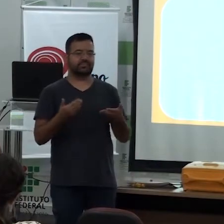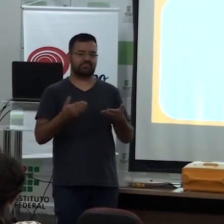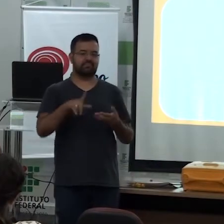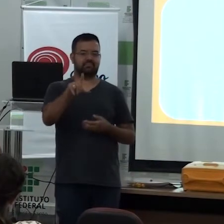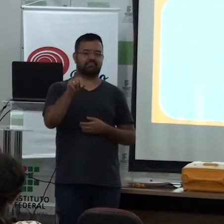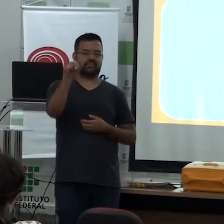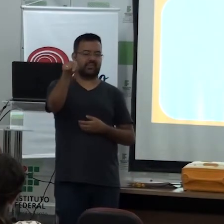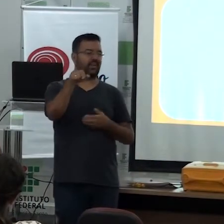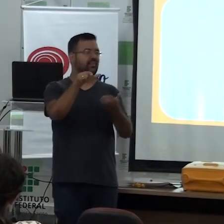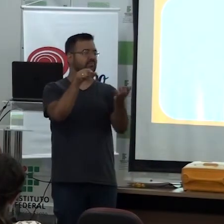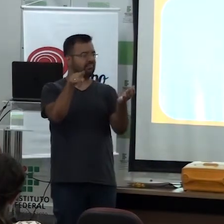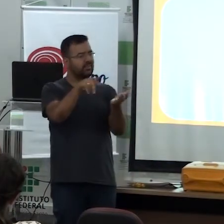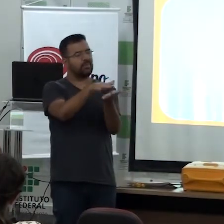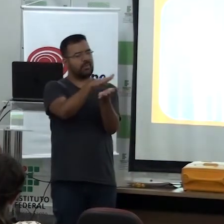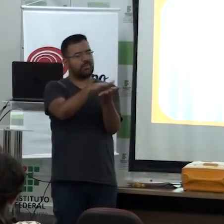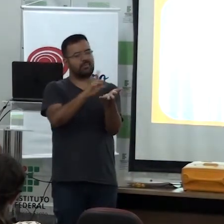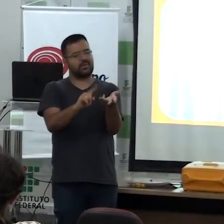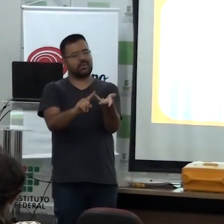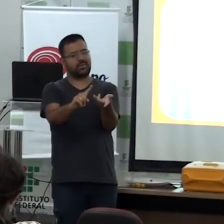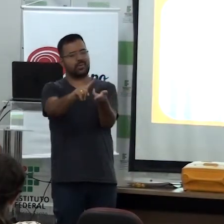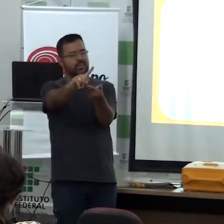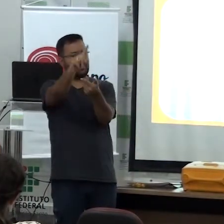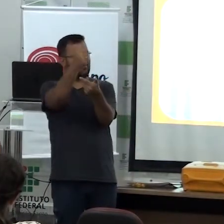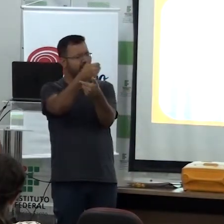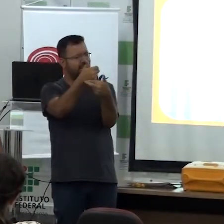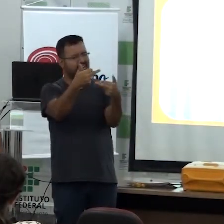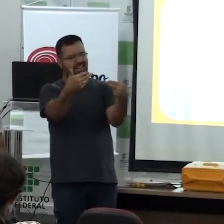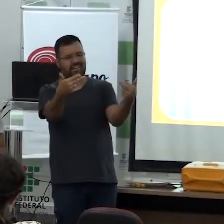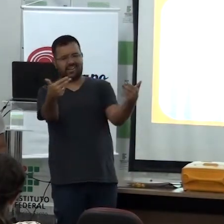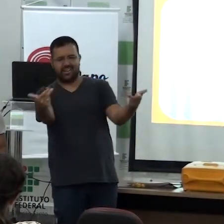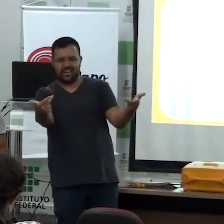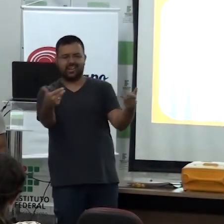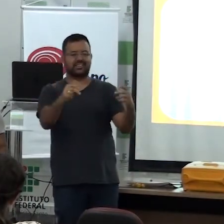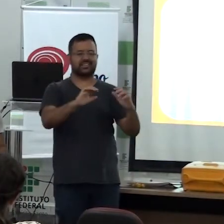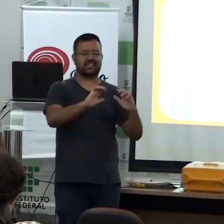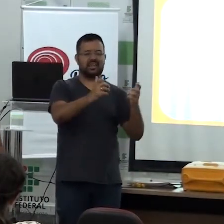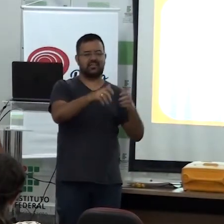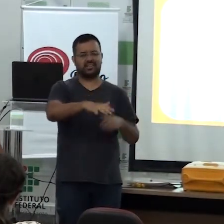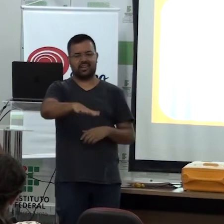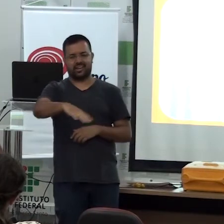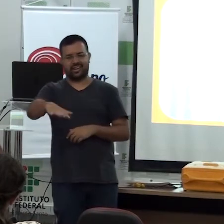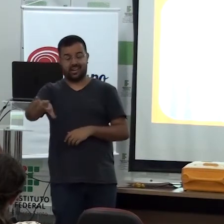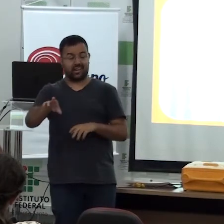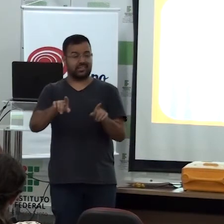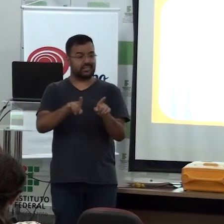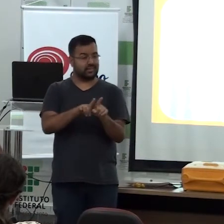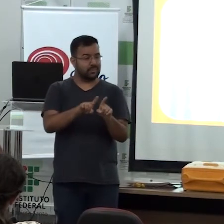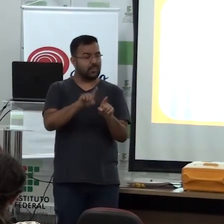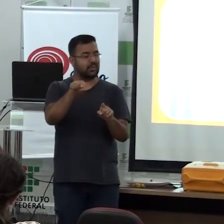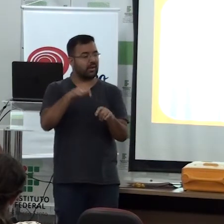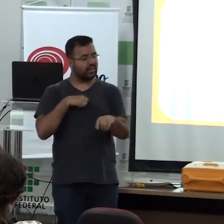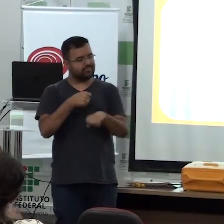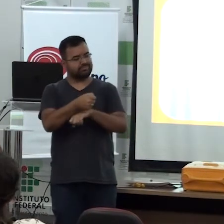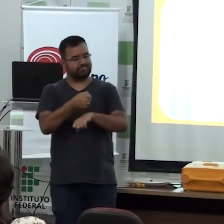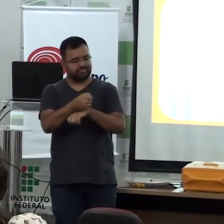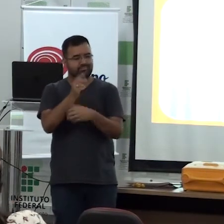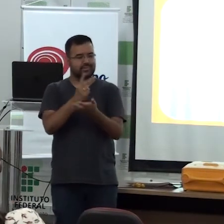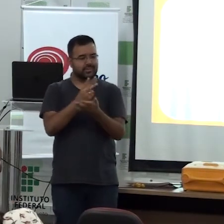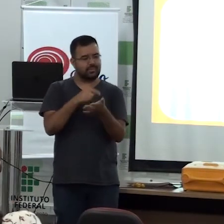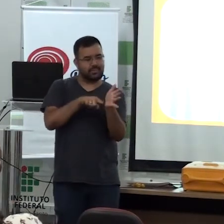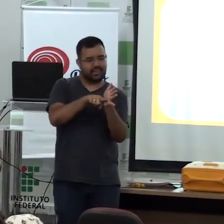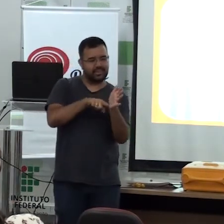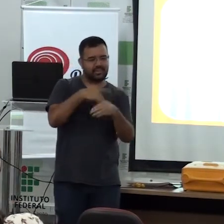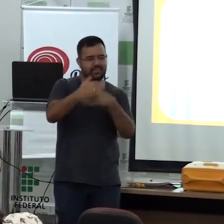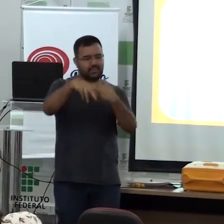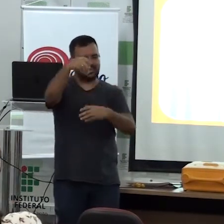a produção da professora, né? Ela publicou em várias áreas e também pelo empenho, né, do desenvolvimento